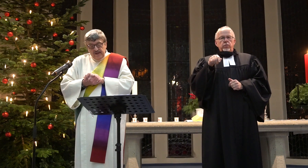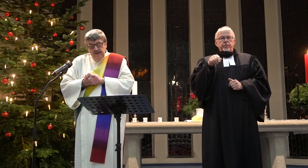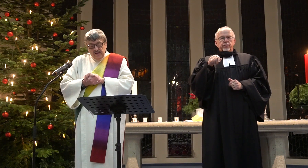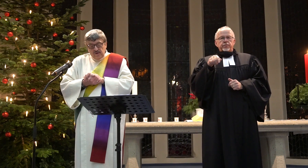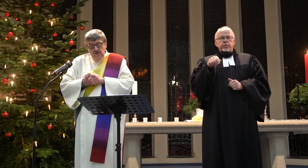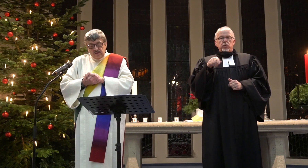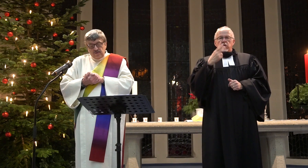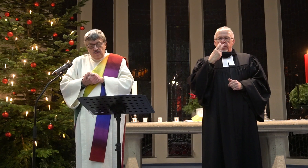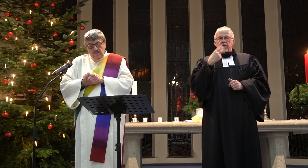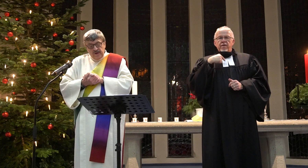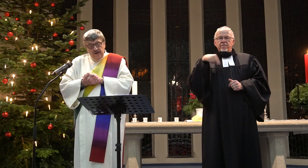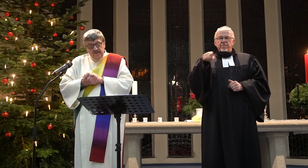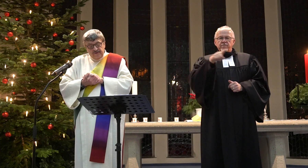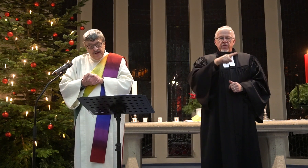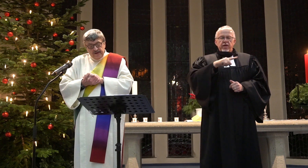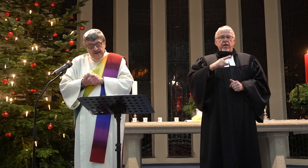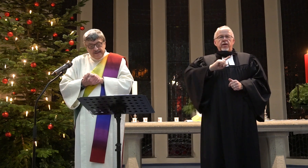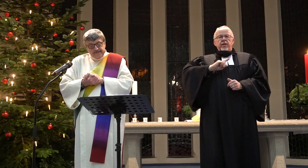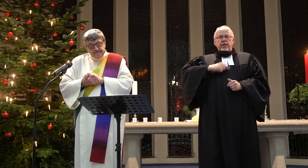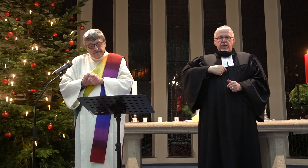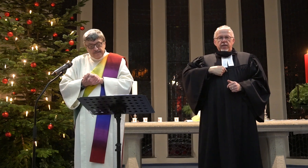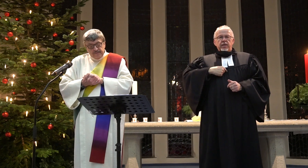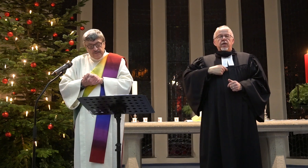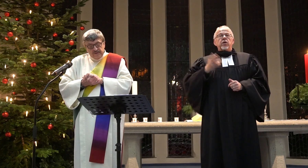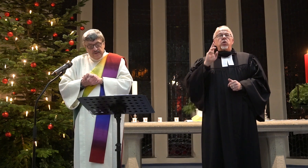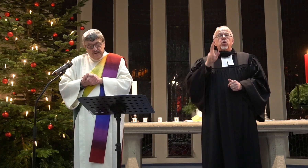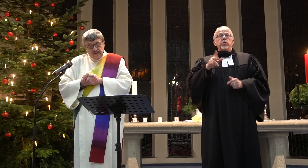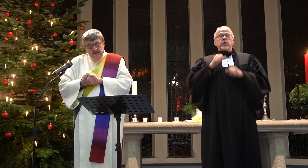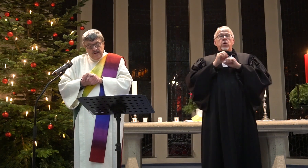wie ich trotz Corona feiern lesen.